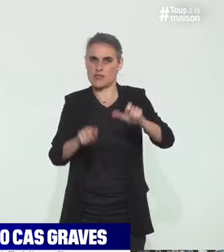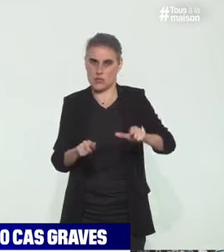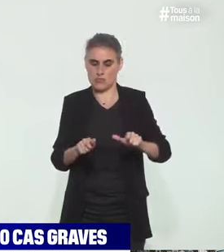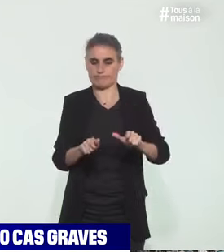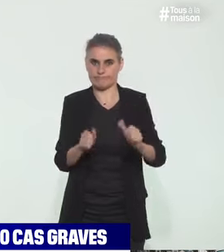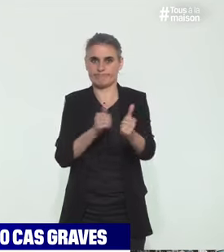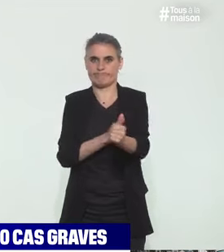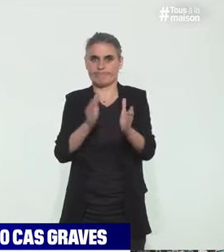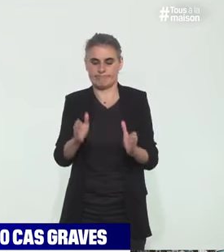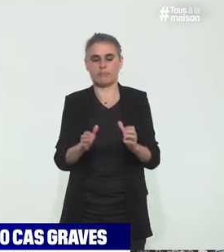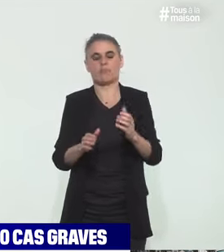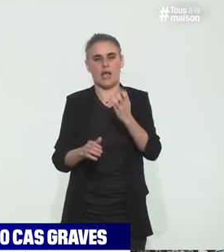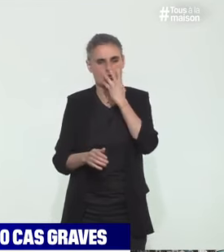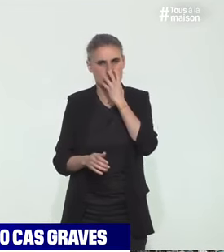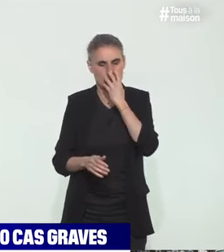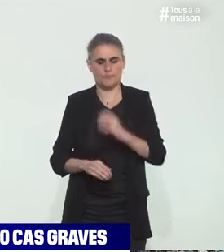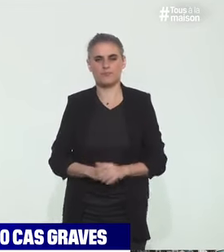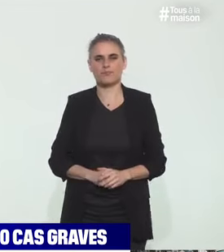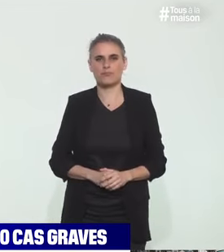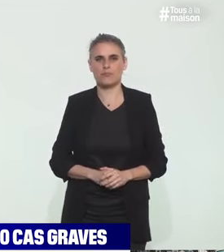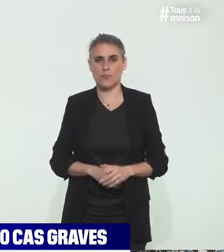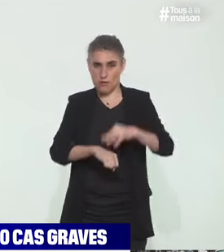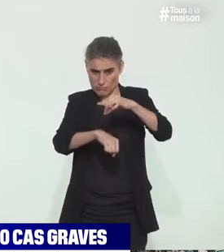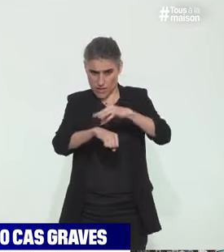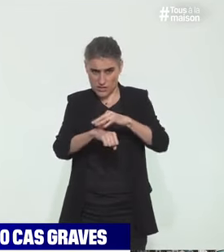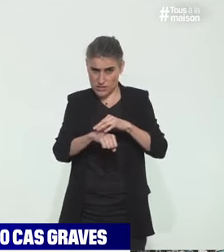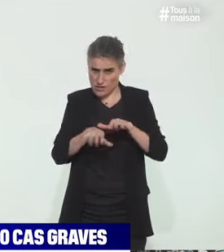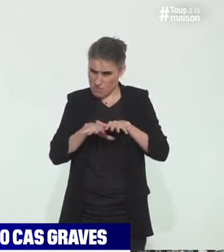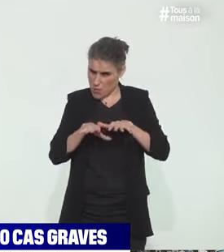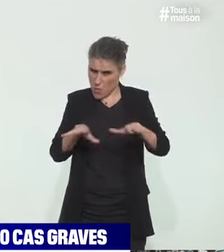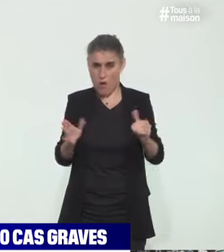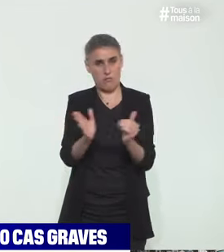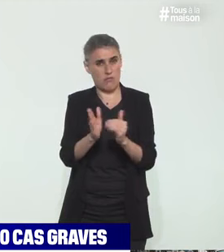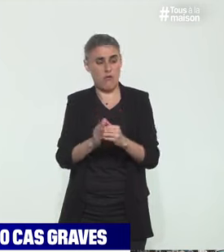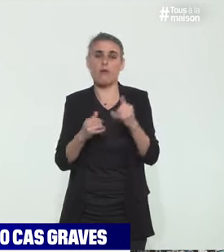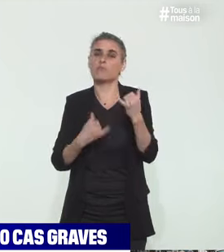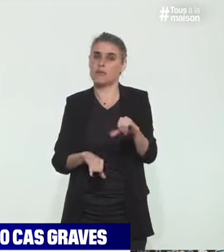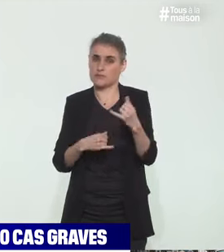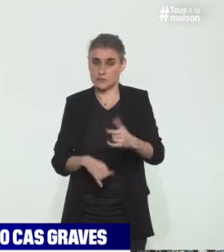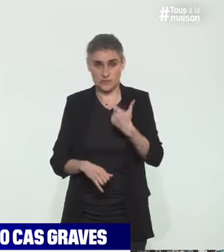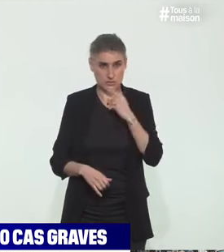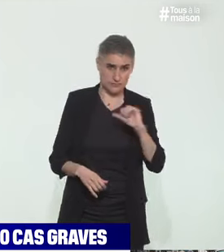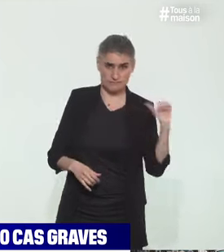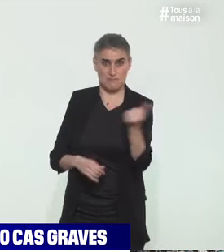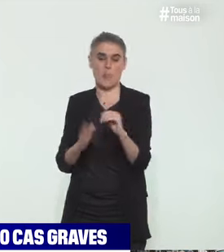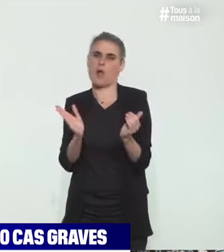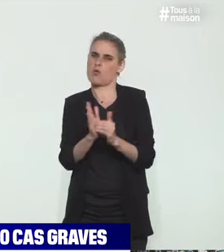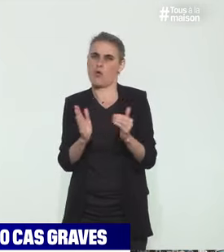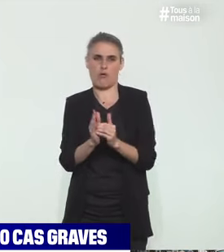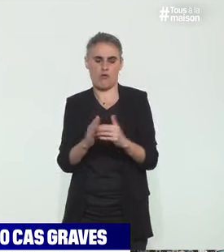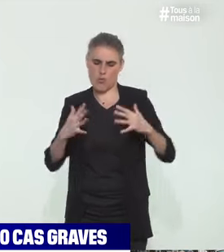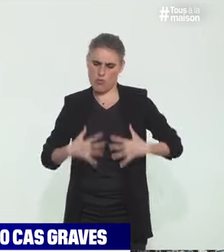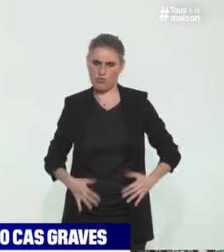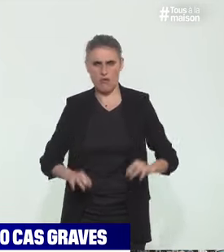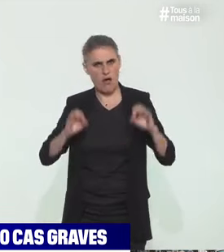réanimation. La circulation du virus, vous le constatez, reste encore à un niveau élevé. Nous devons donc tous respecter les gestes